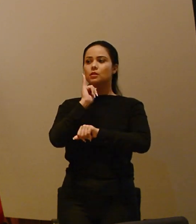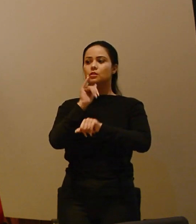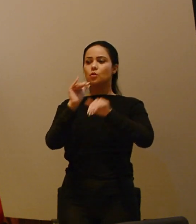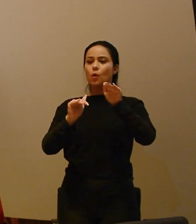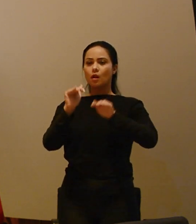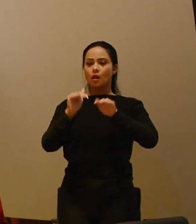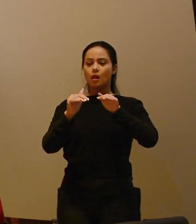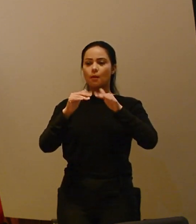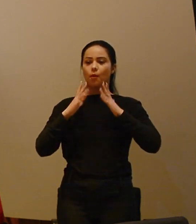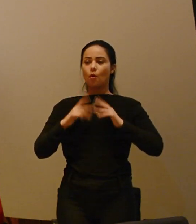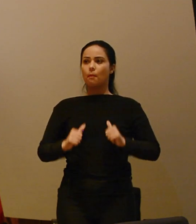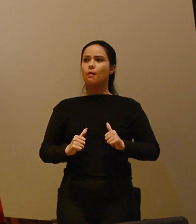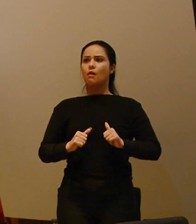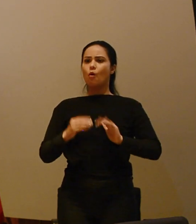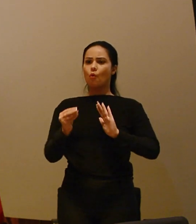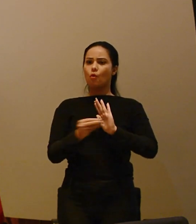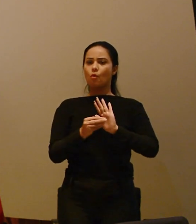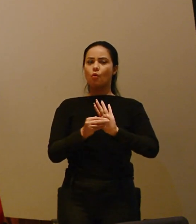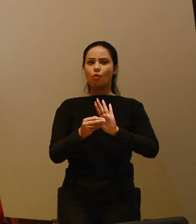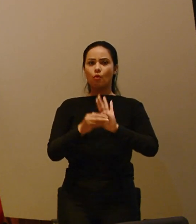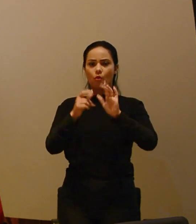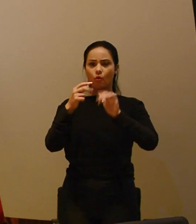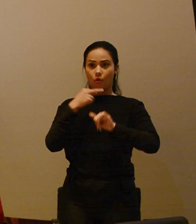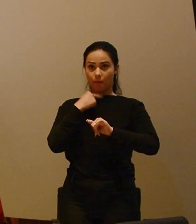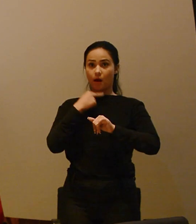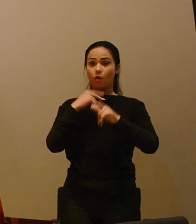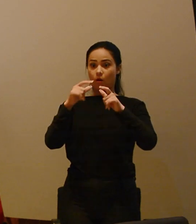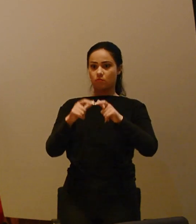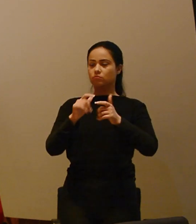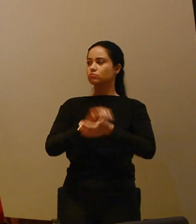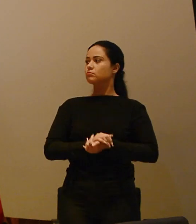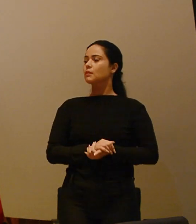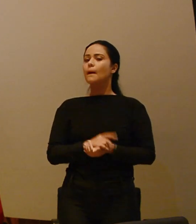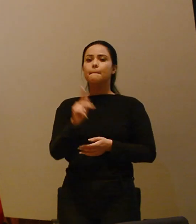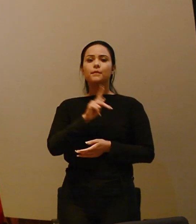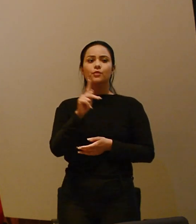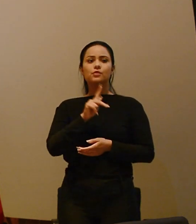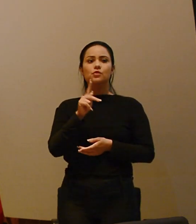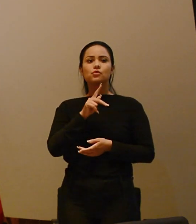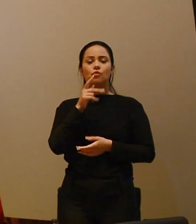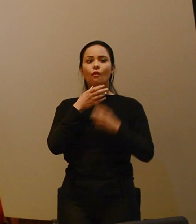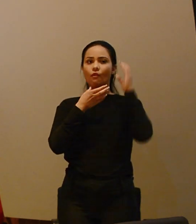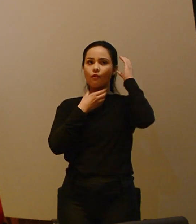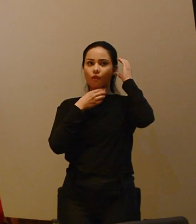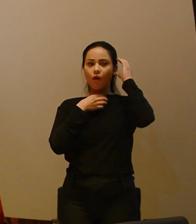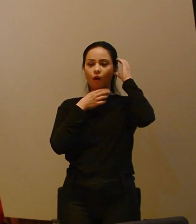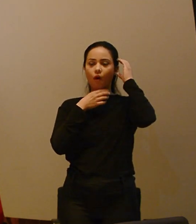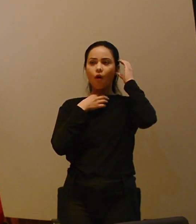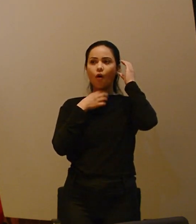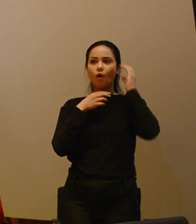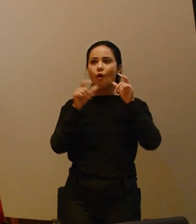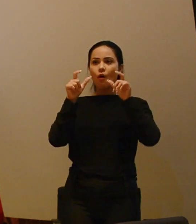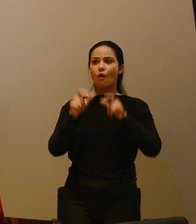equilíbrio corporal no paciente implantado, pode ocupar seu lugar no dispositivo. O professor é fonoaudiólogo graduado na